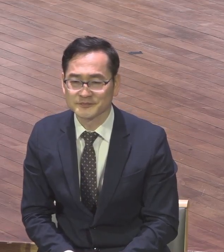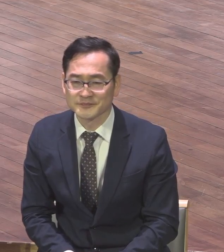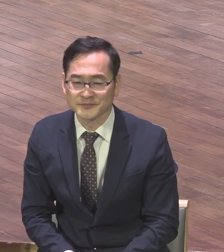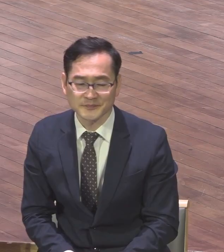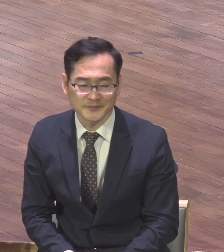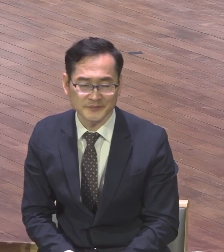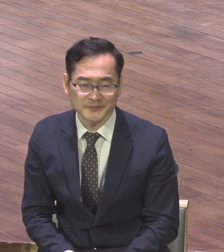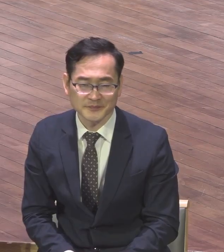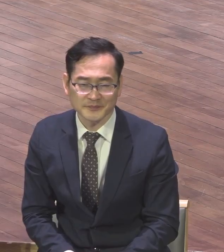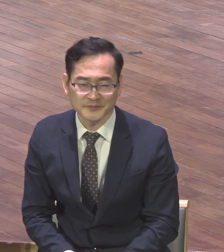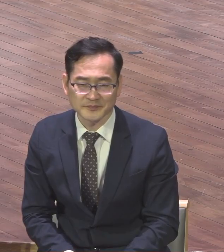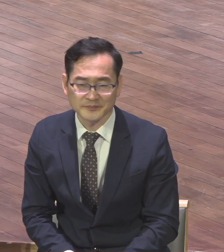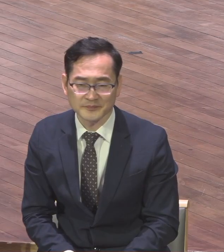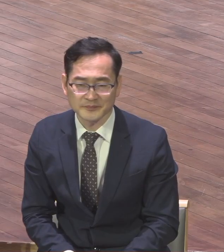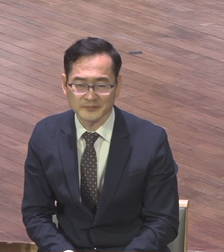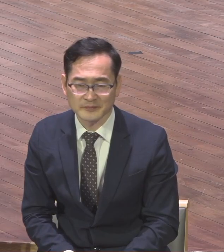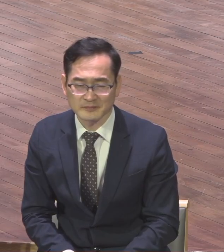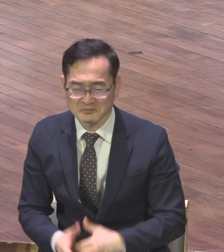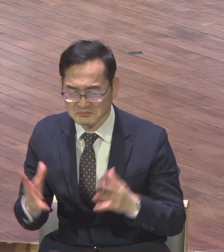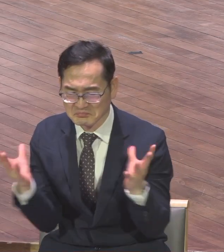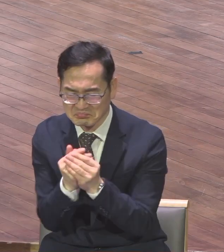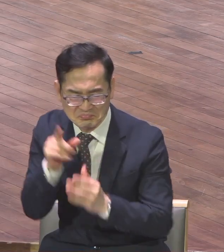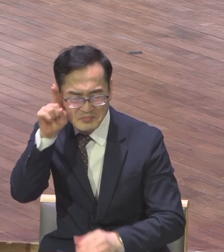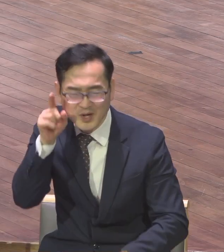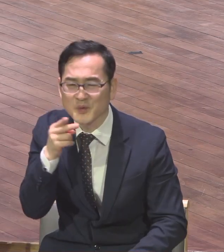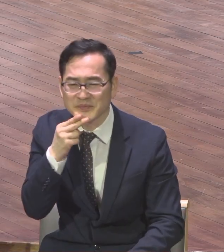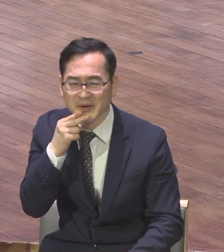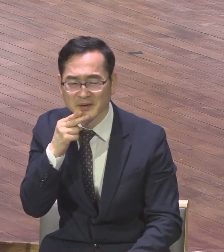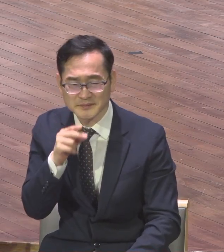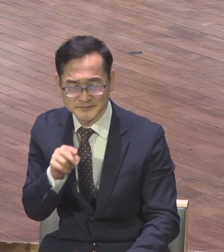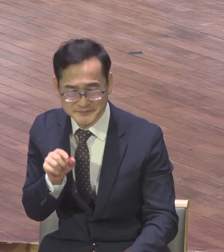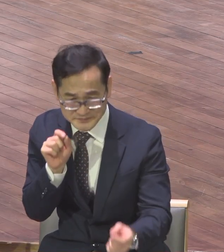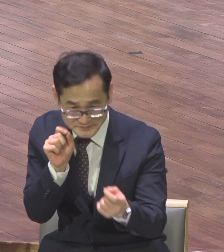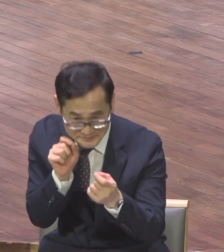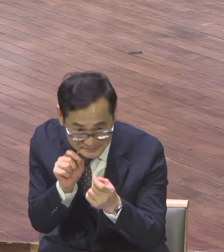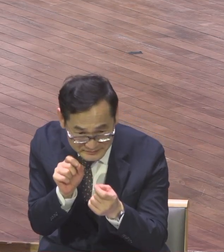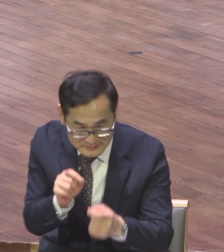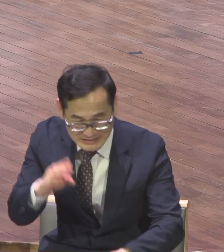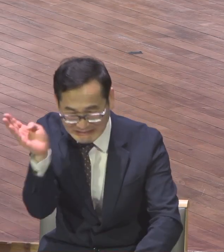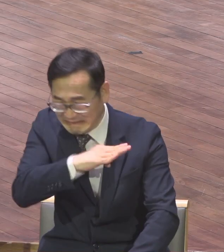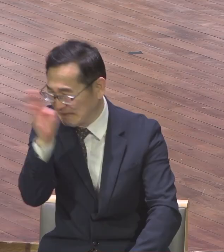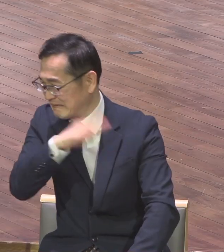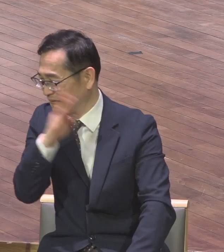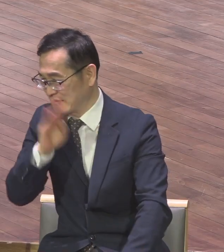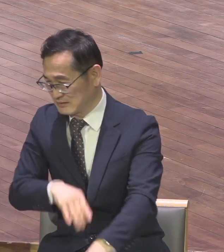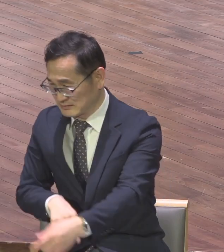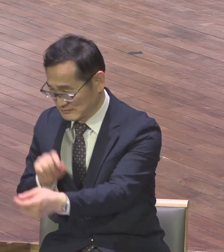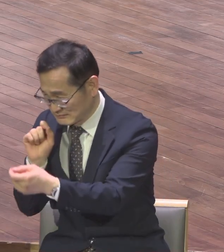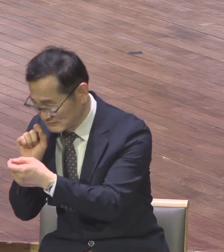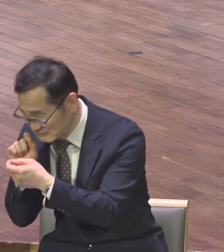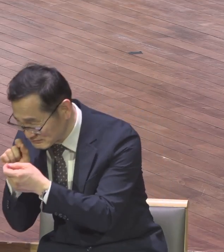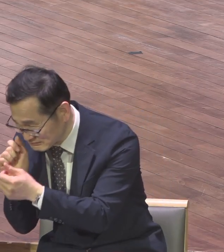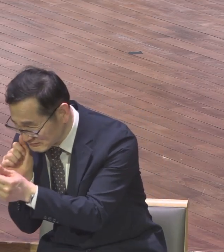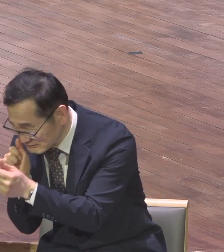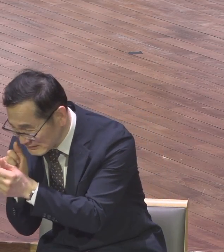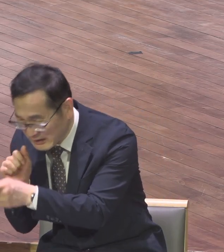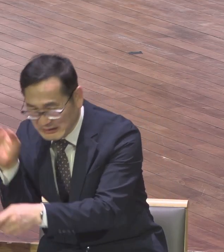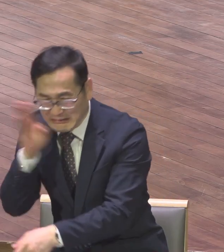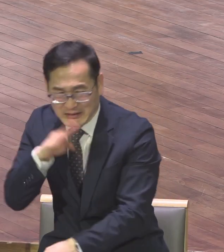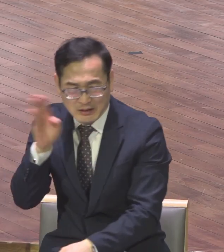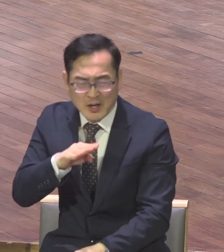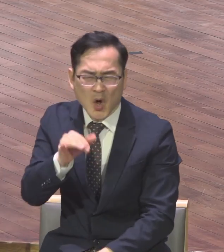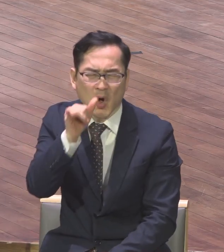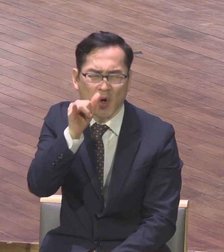완전한 사람 없습니다. 가까이 가보면 다 냄새 납니다. 다 문제 있습니다. 완전한 척 하지